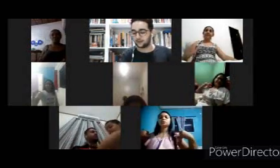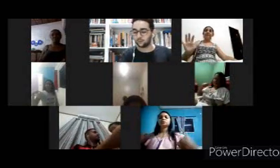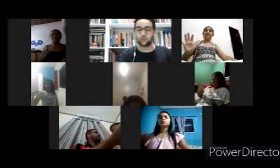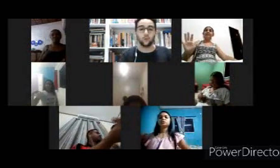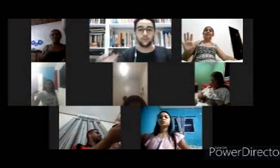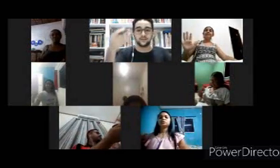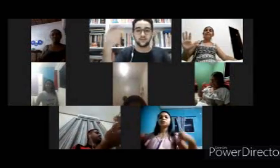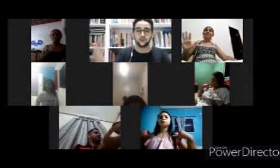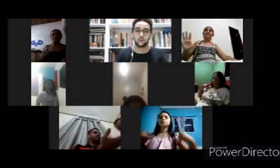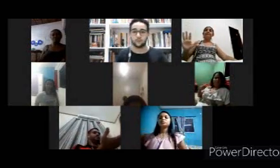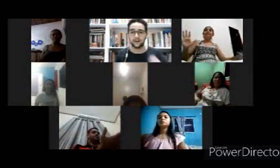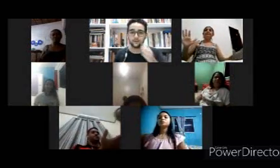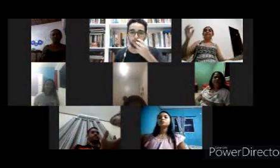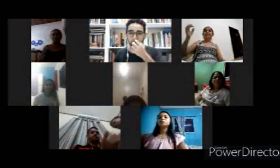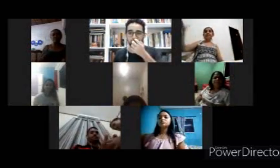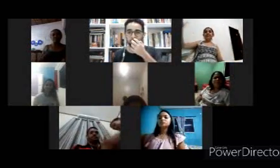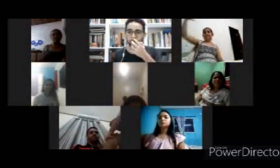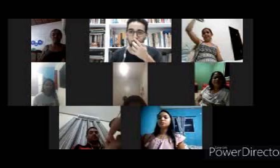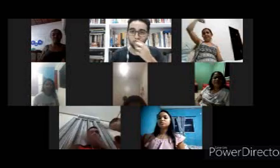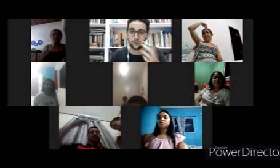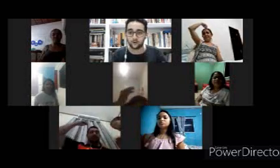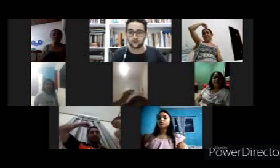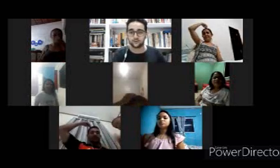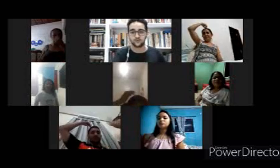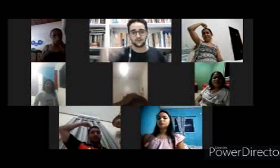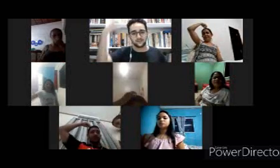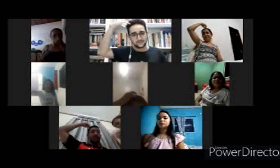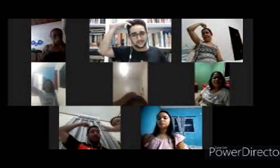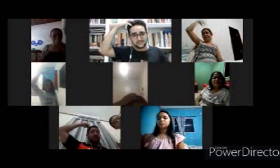tendo culpa, se sentindo culpados, porque foram orgulhosos.